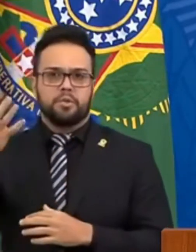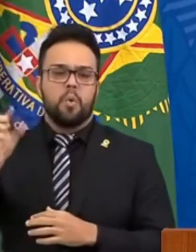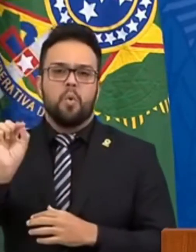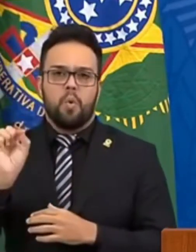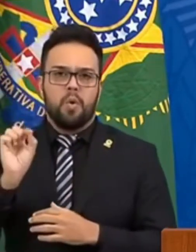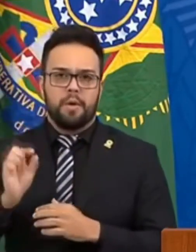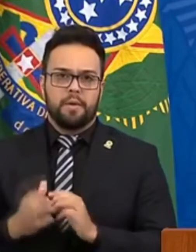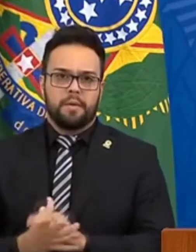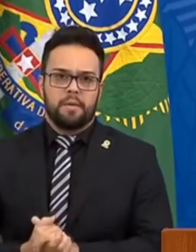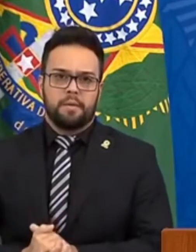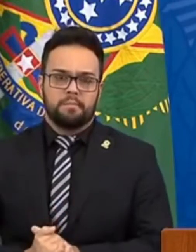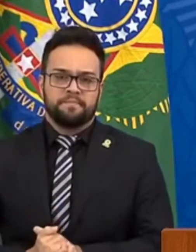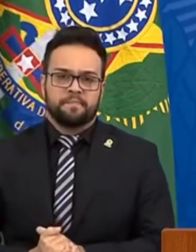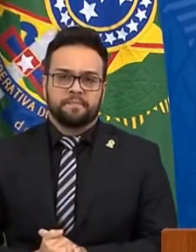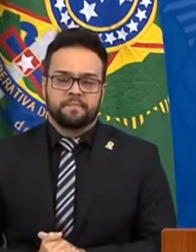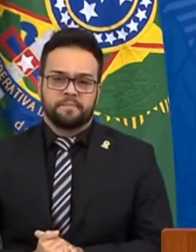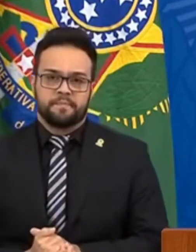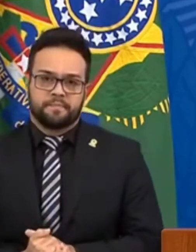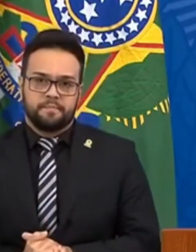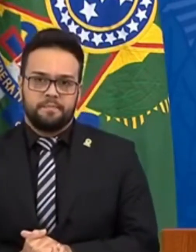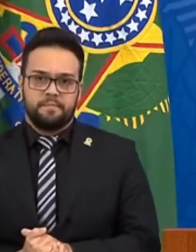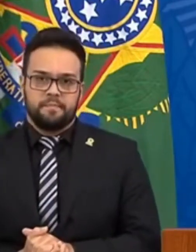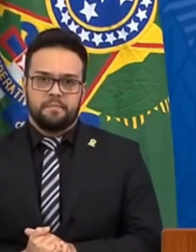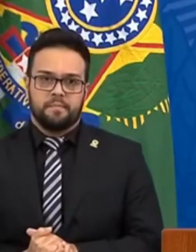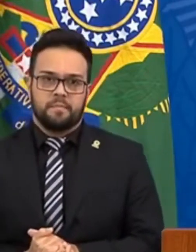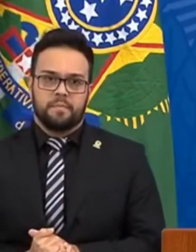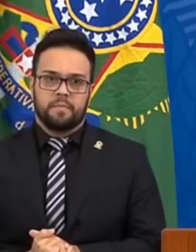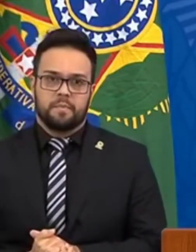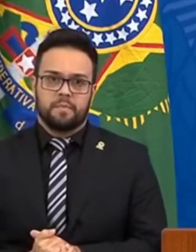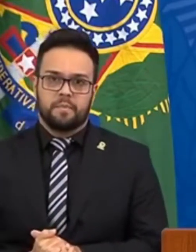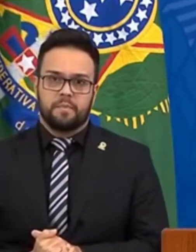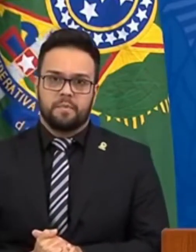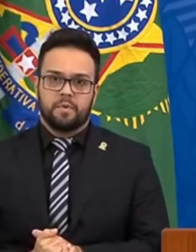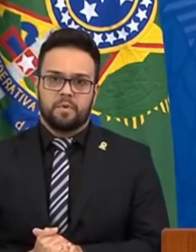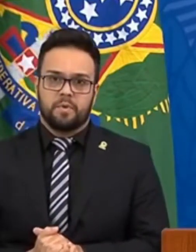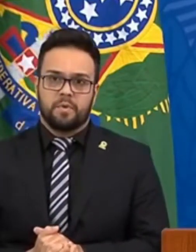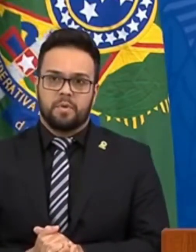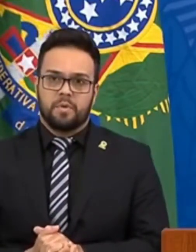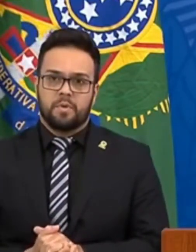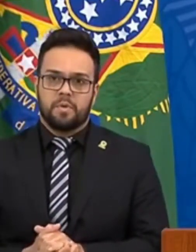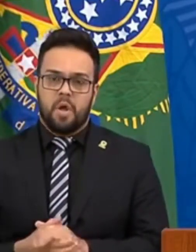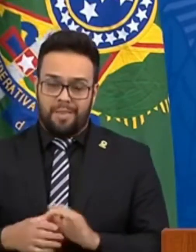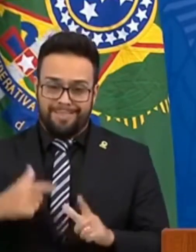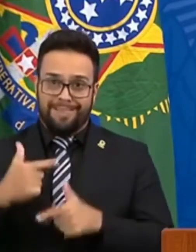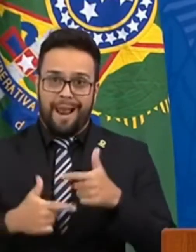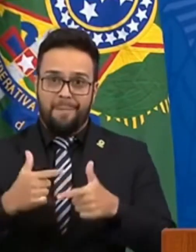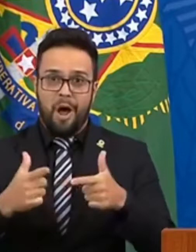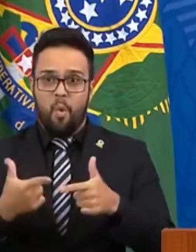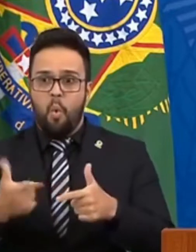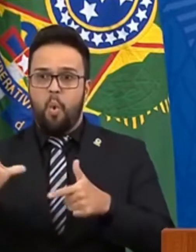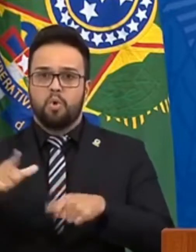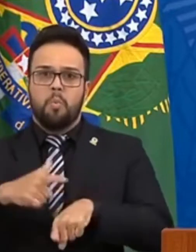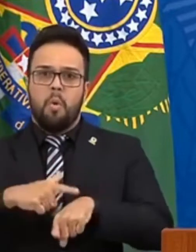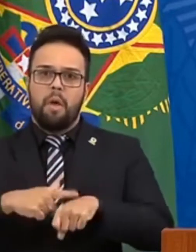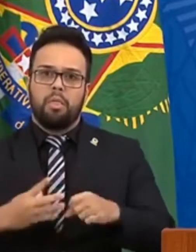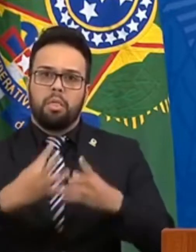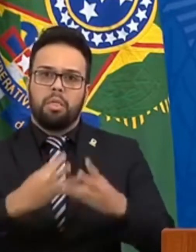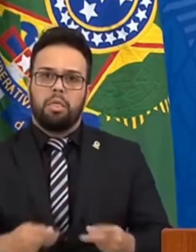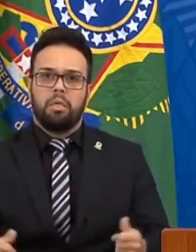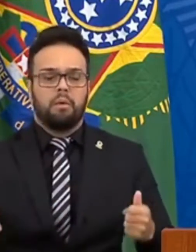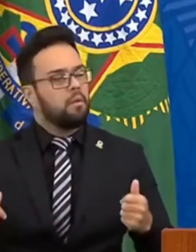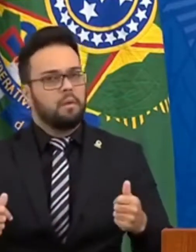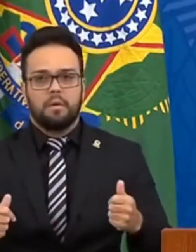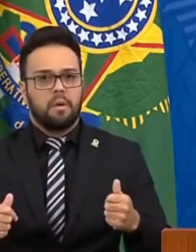e de forma aqui ó e o trabalho feito por ele até o momento fosse perdido é o que o